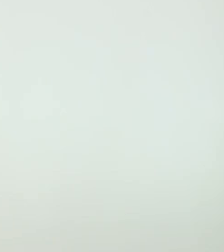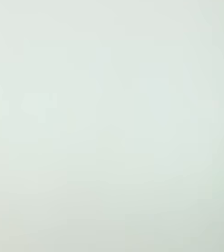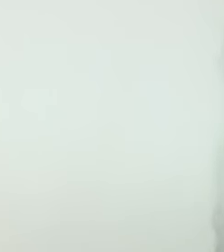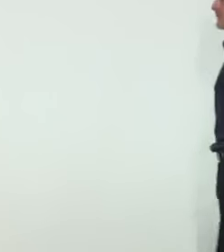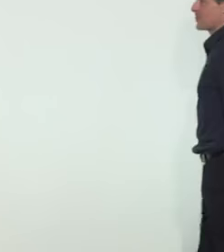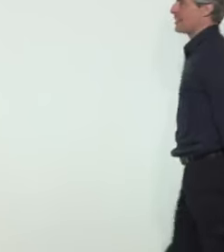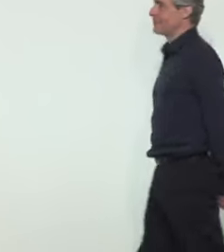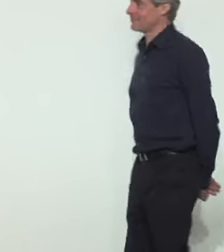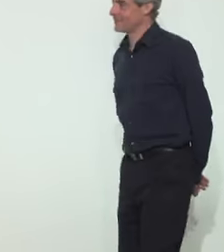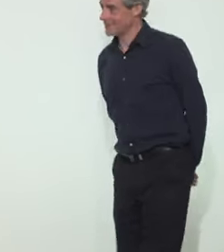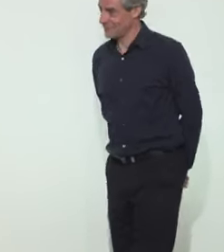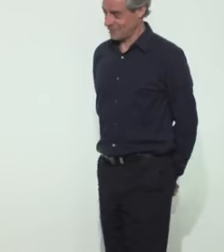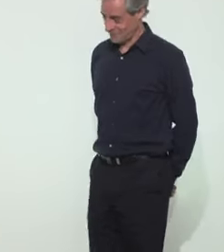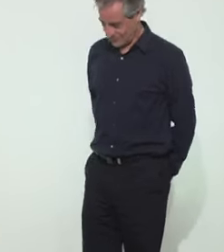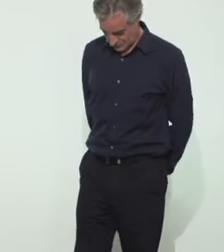bonsoir